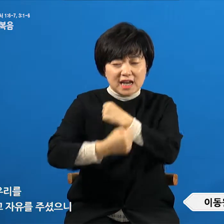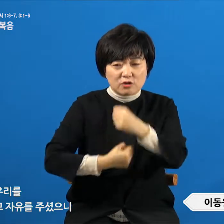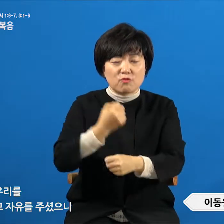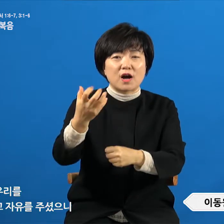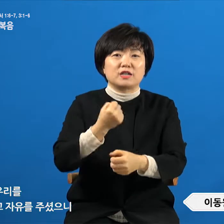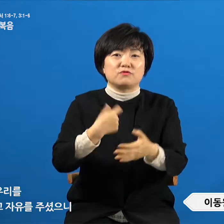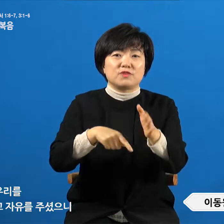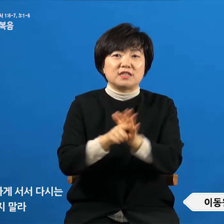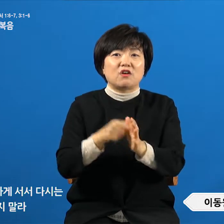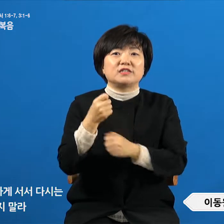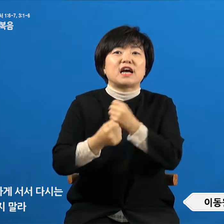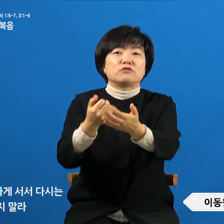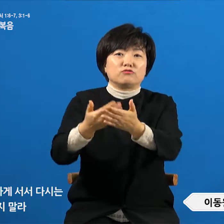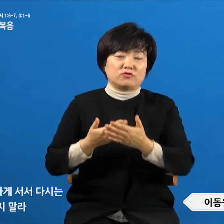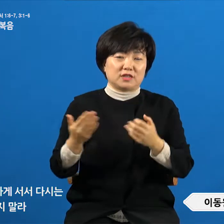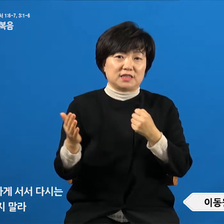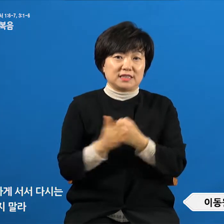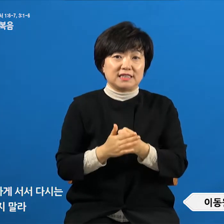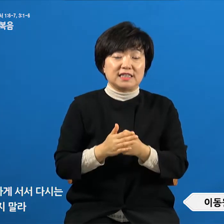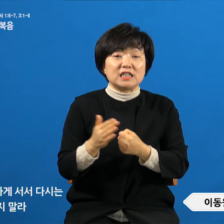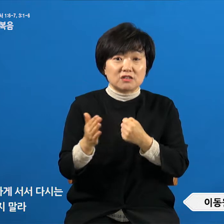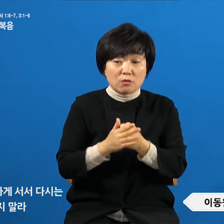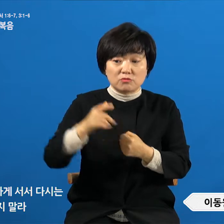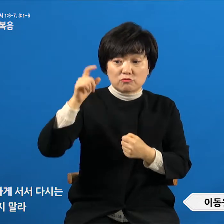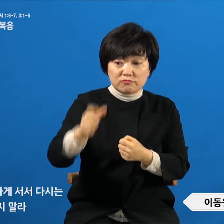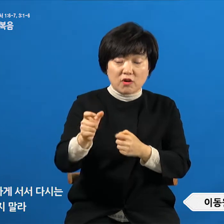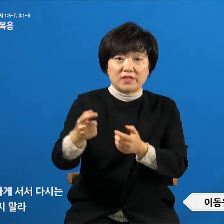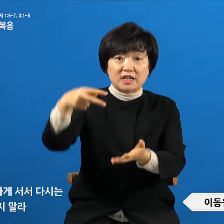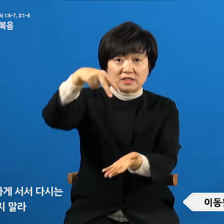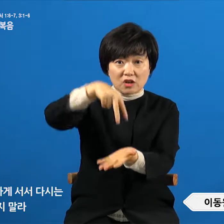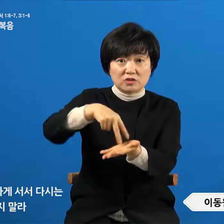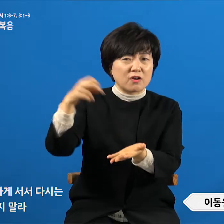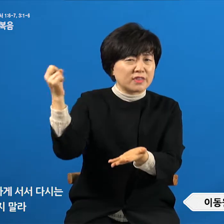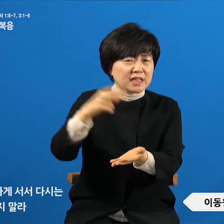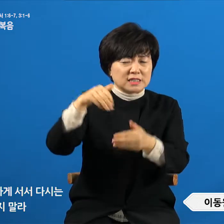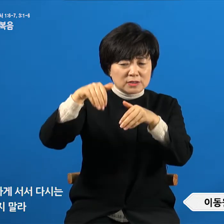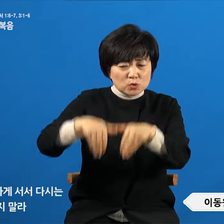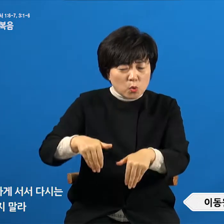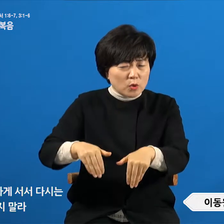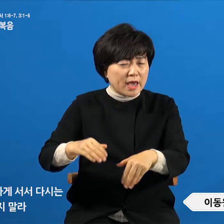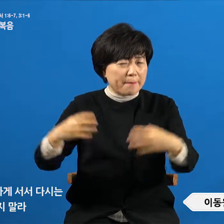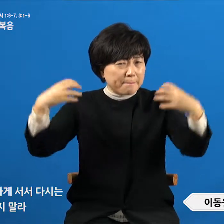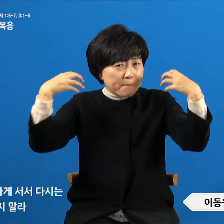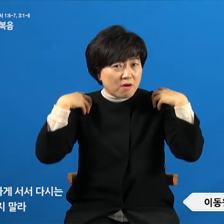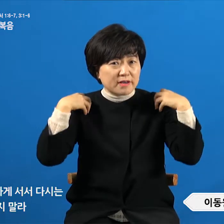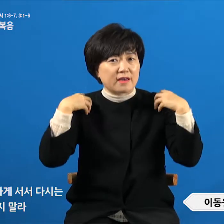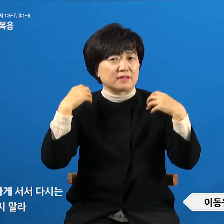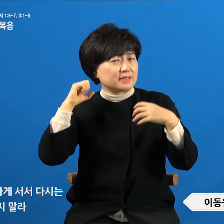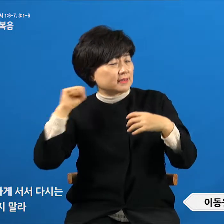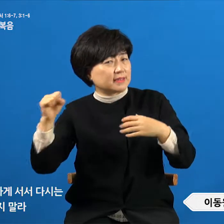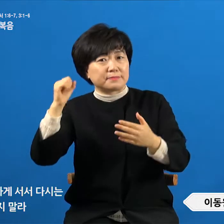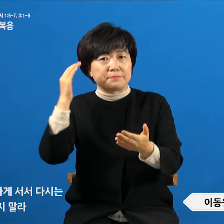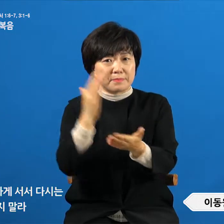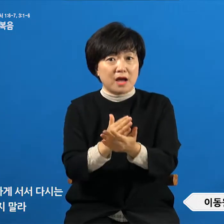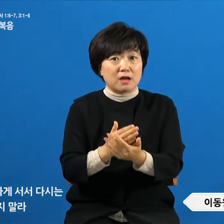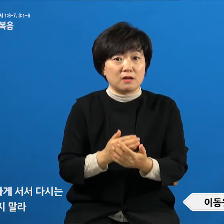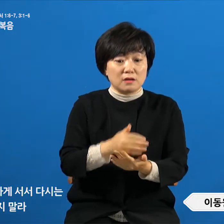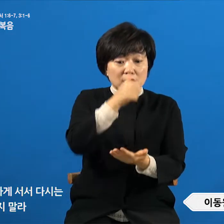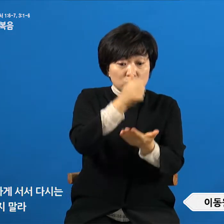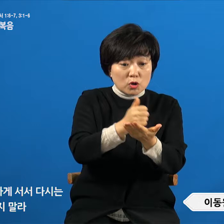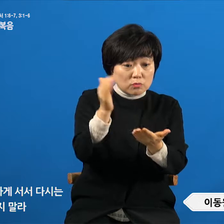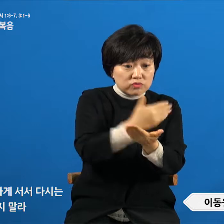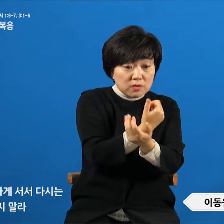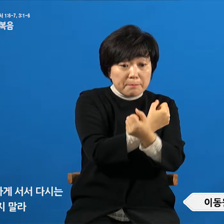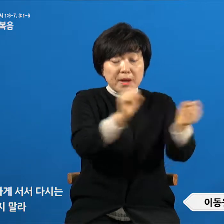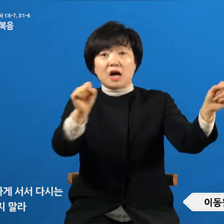자유롭게 하려고 자유를 주셨으니 그러므로 굳건하게 서서 다시는 종의 멍에를 매지 말라. 우리가 죄에서 자유를